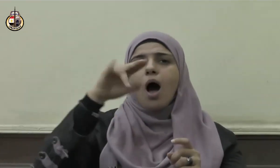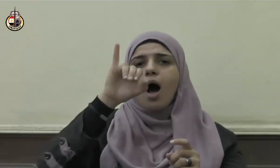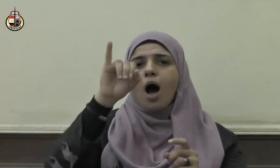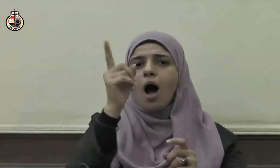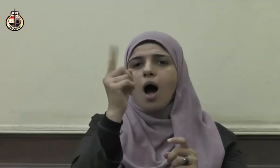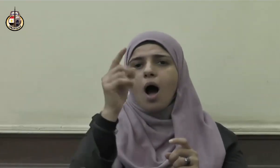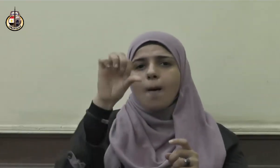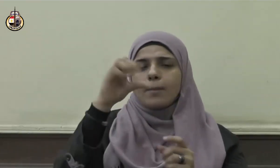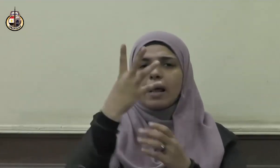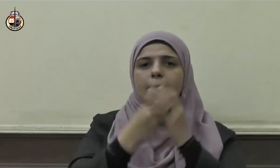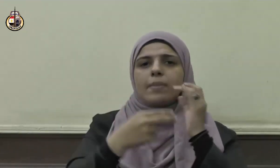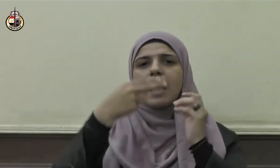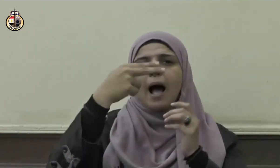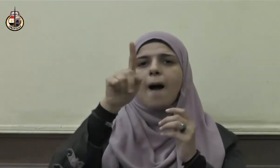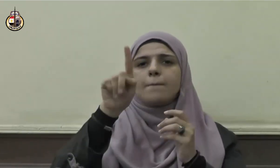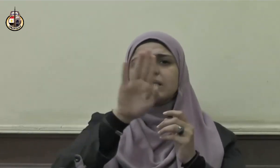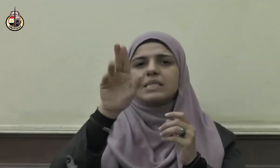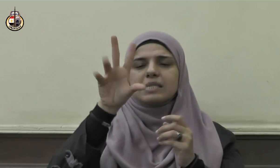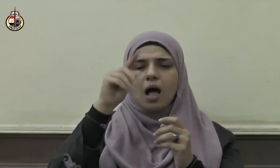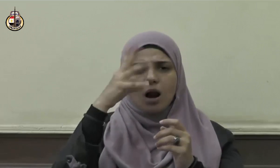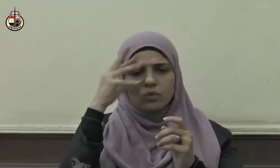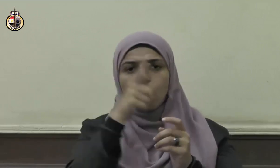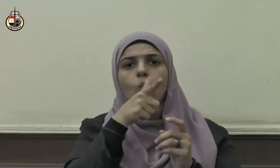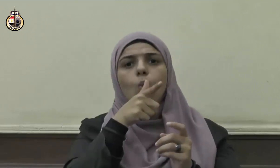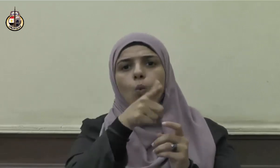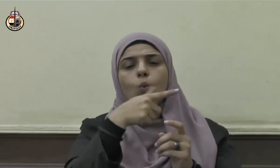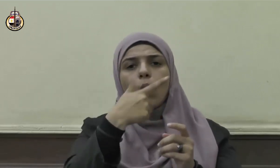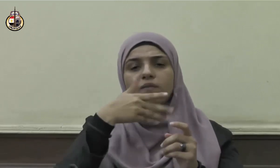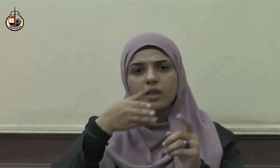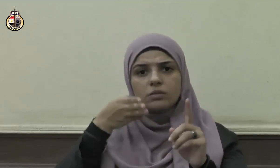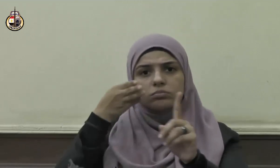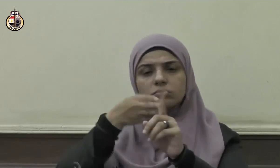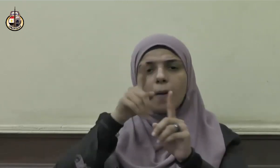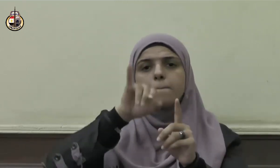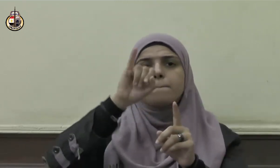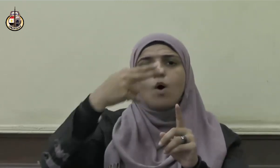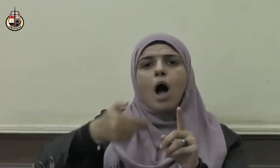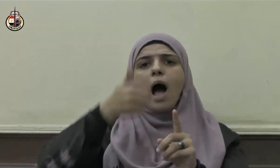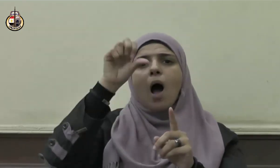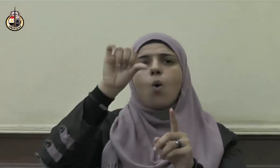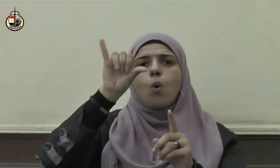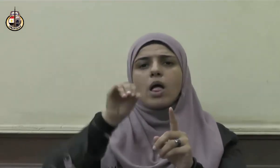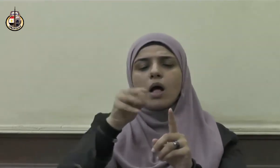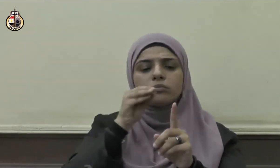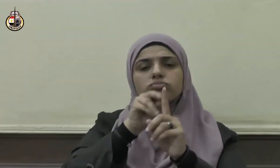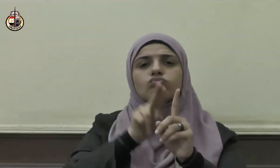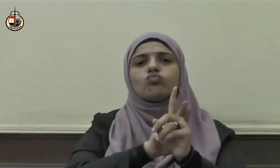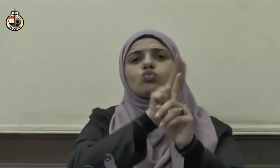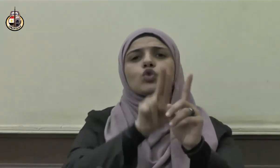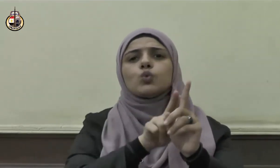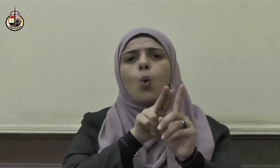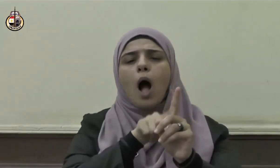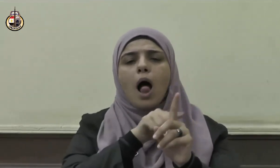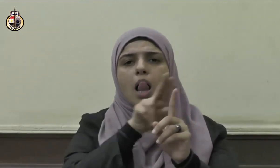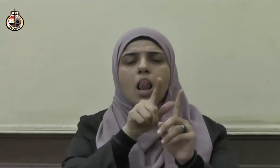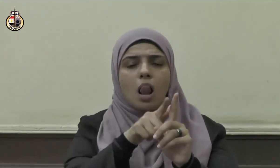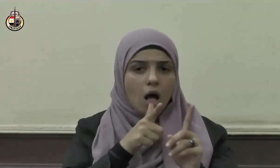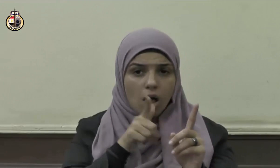الله عنه، فأرسل إليه معاوية رضي الله عنه فسأل فقال